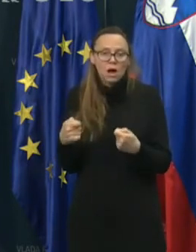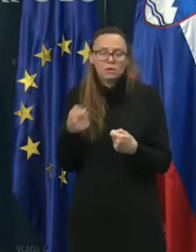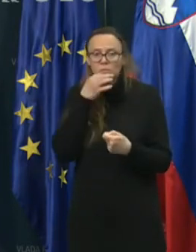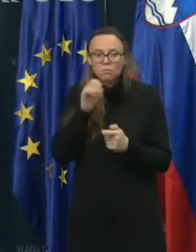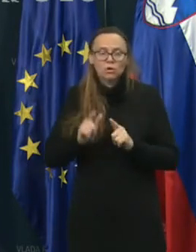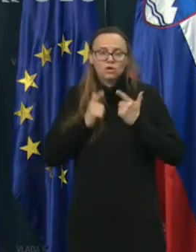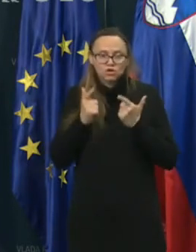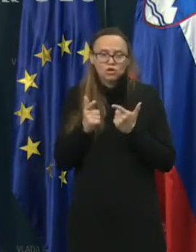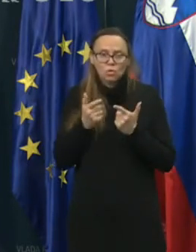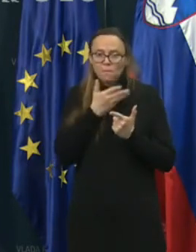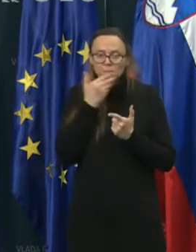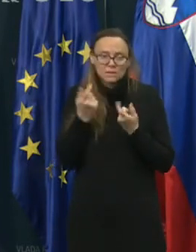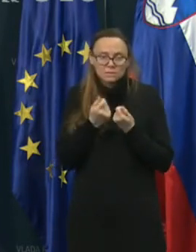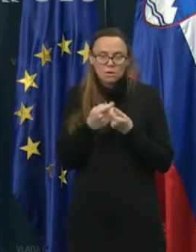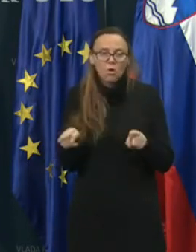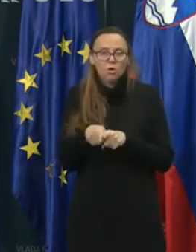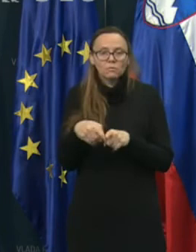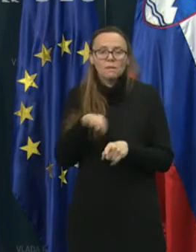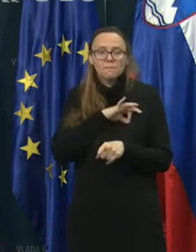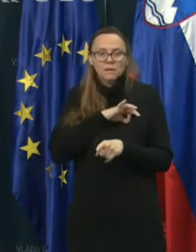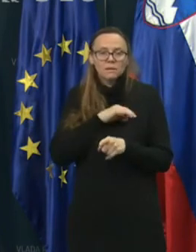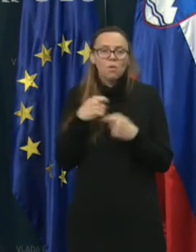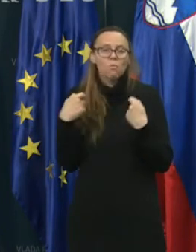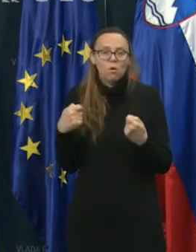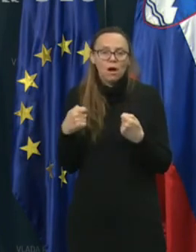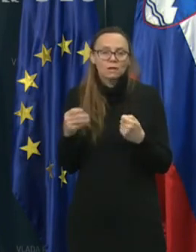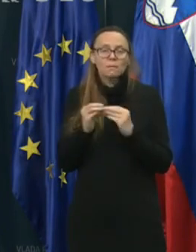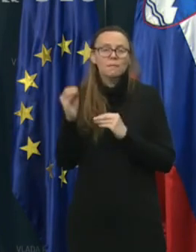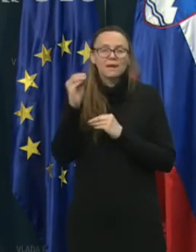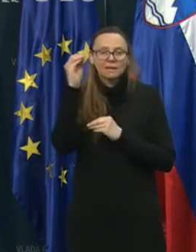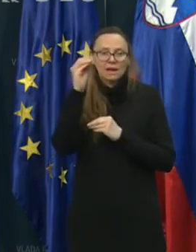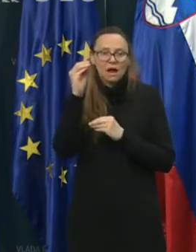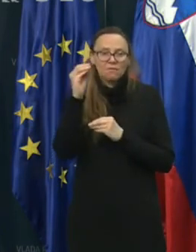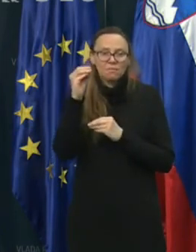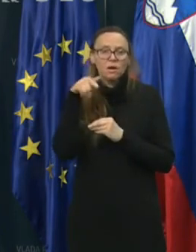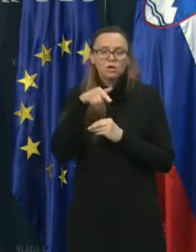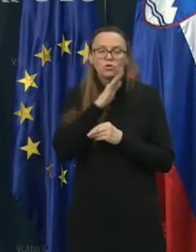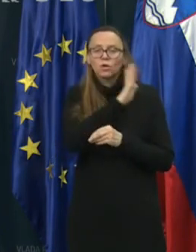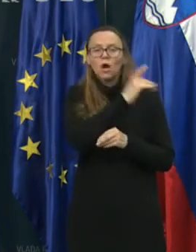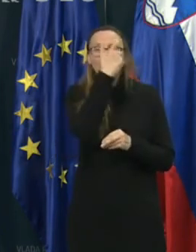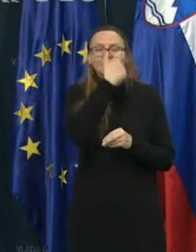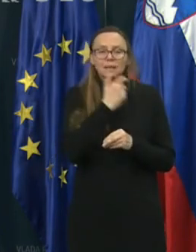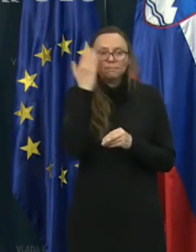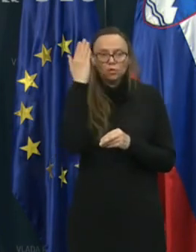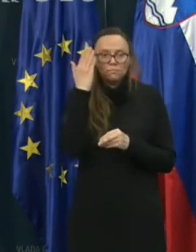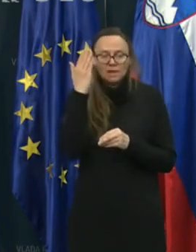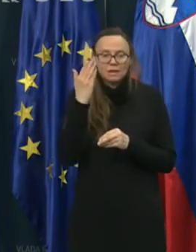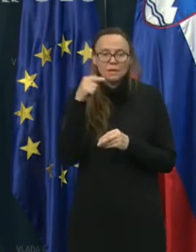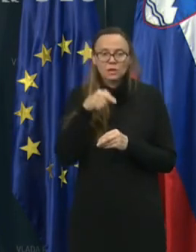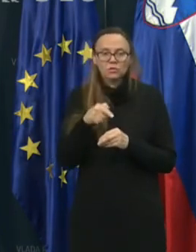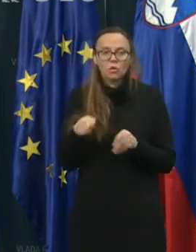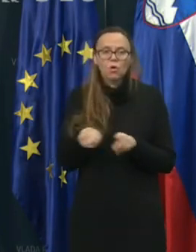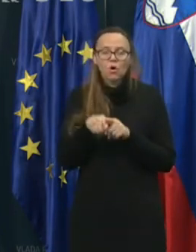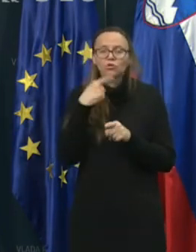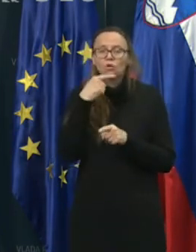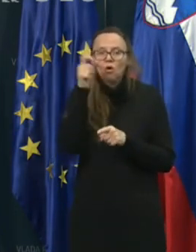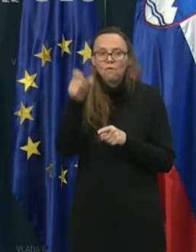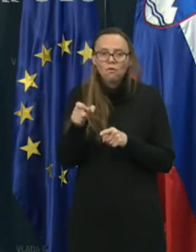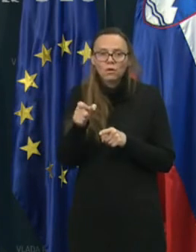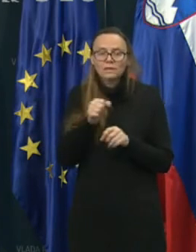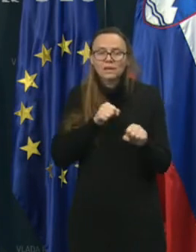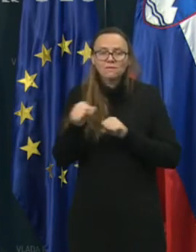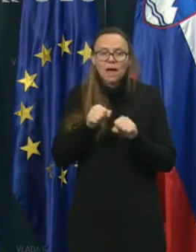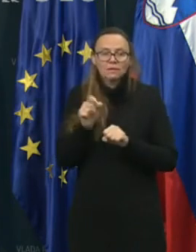živ, bankrotiran, kot pa mrtev in bogat. Pretiravam, to je moje osebno stališče, to si morda kot govorec vlade ne bi